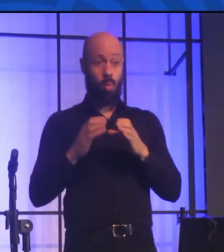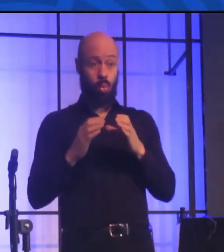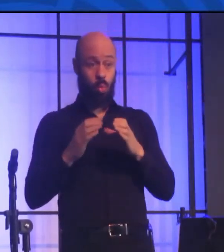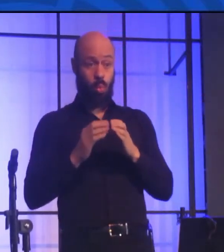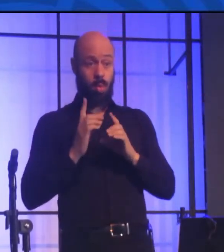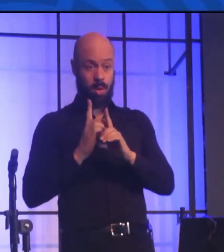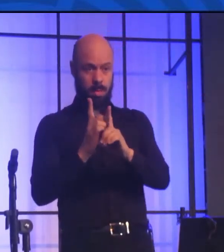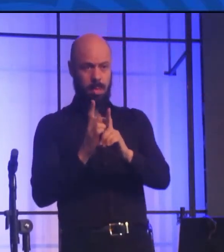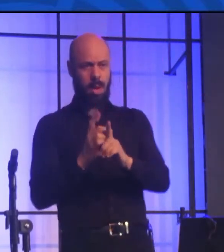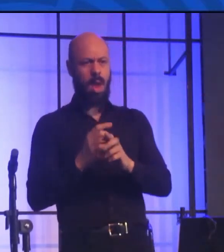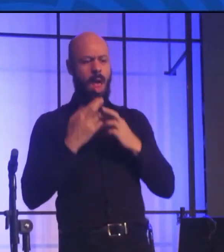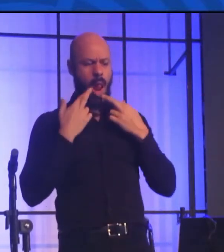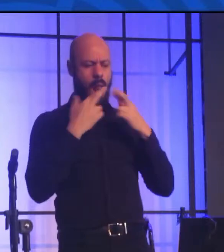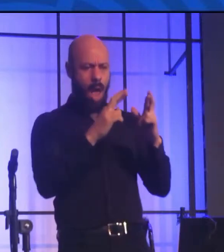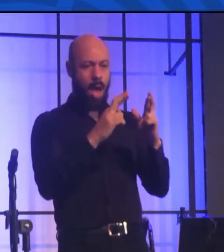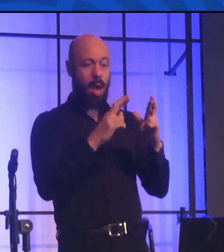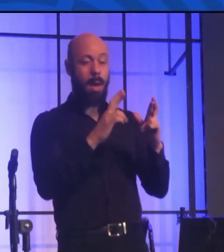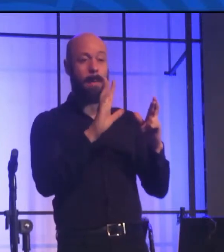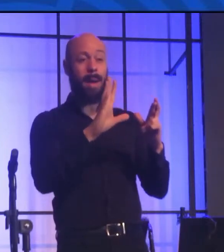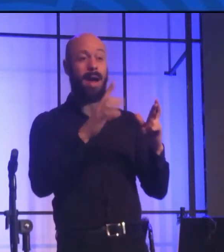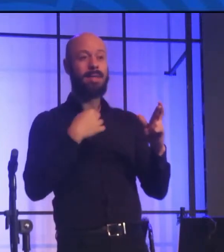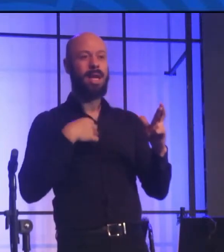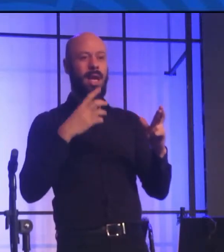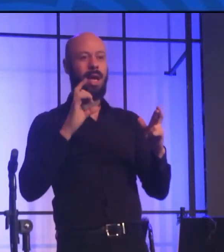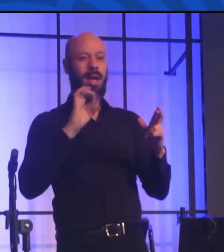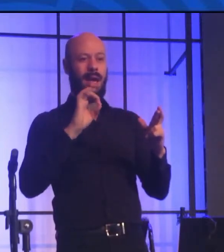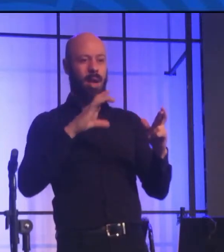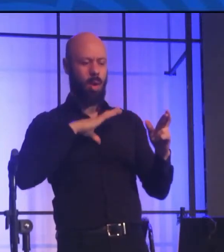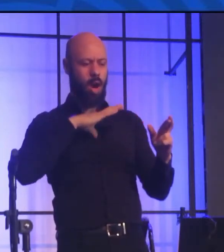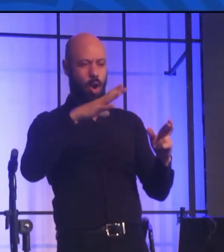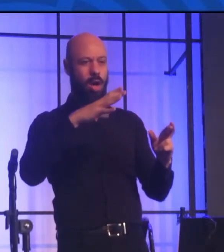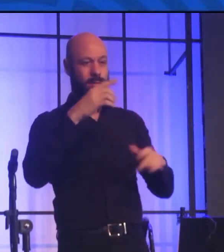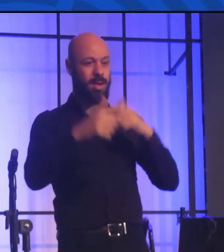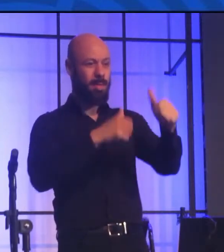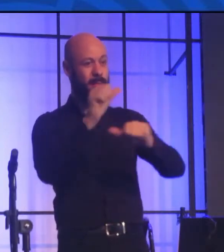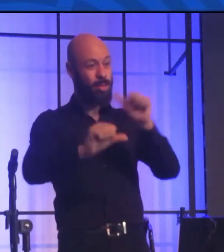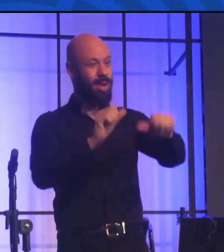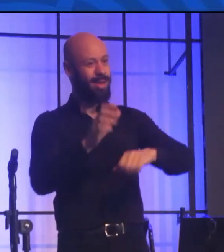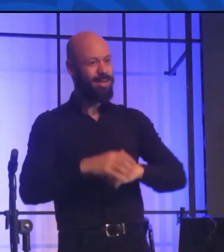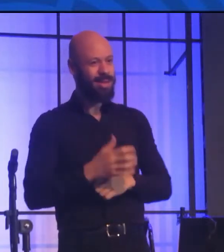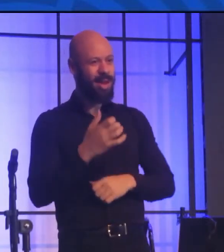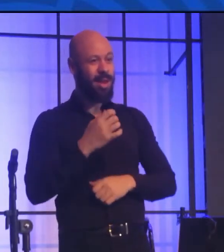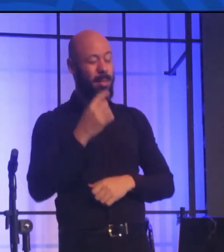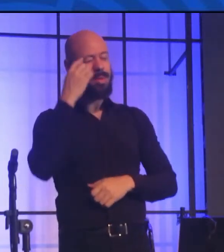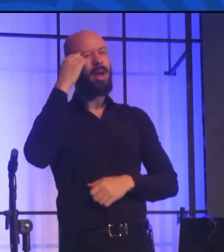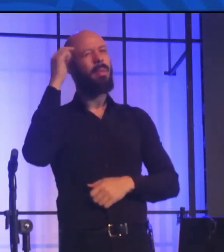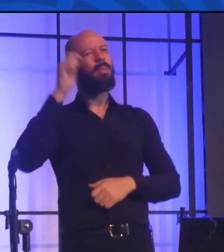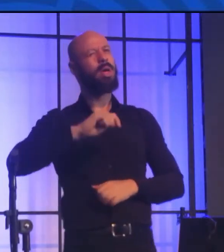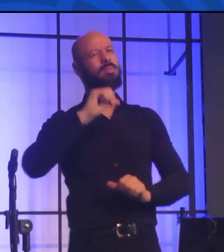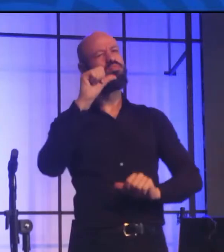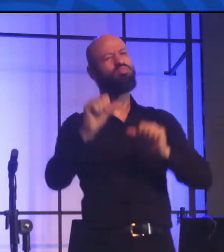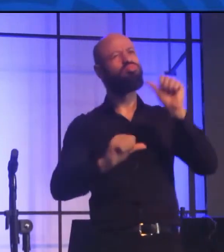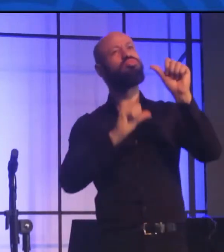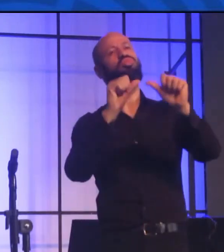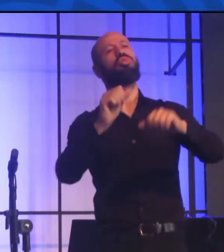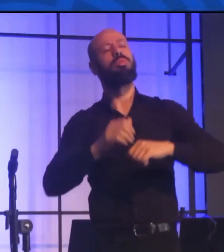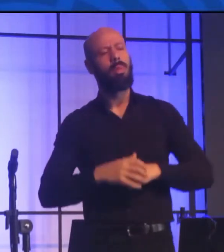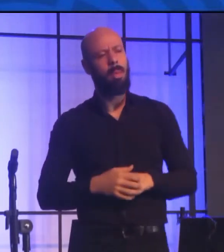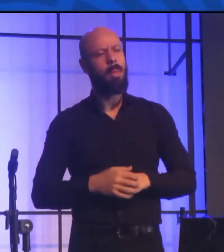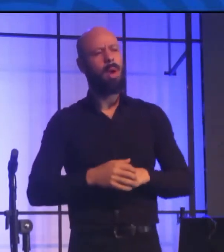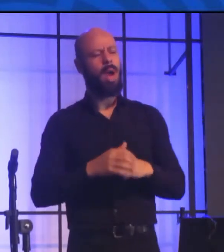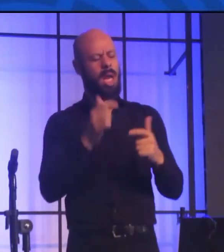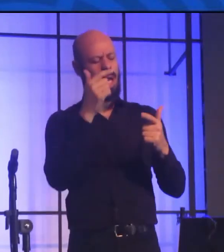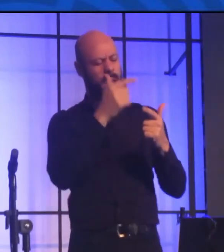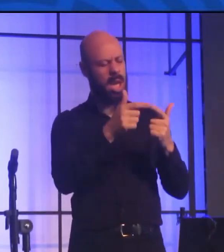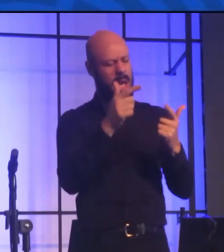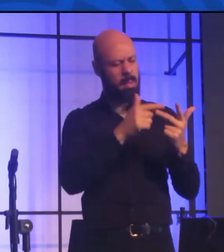coisa, mas eles estavam dispostos a mudar essa coisa. Eles estavam dispostos a trabalhar por essa coisa.